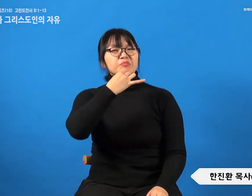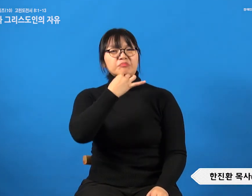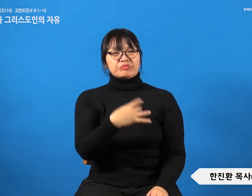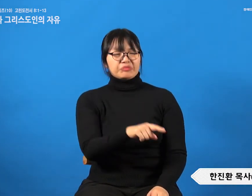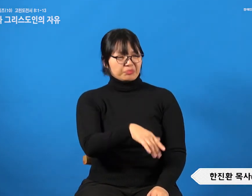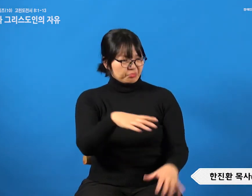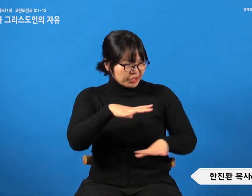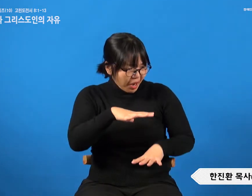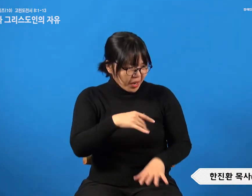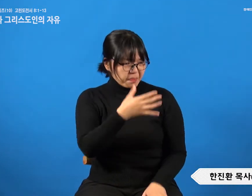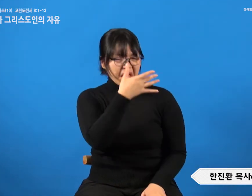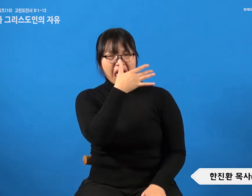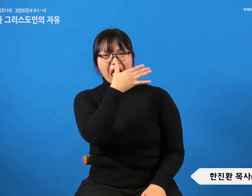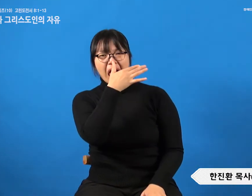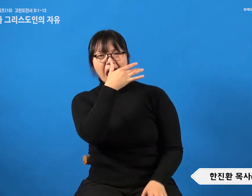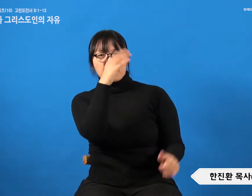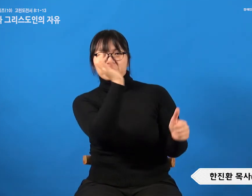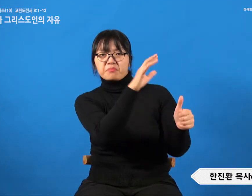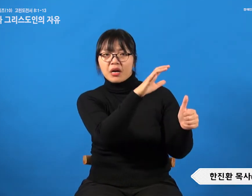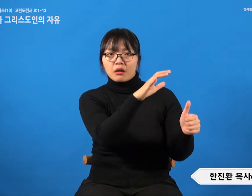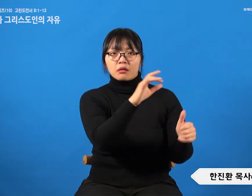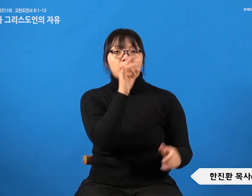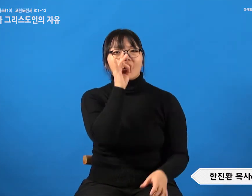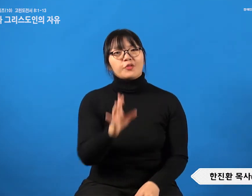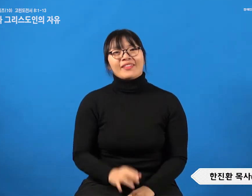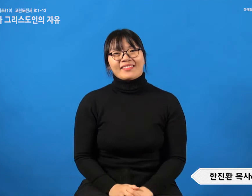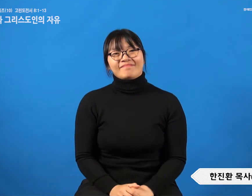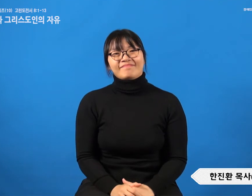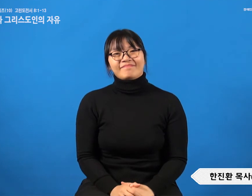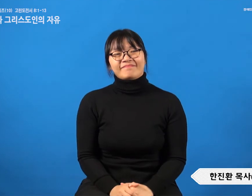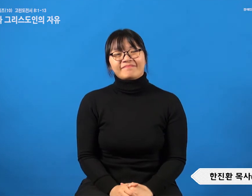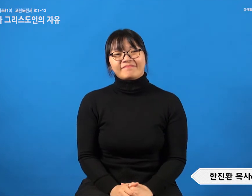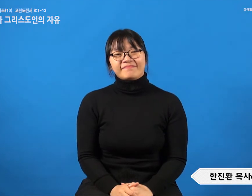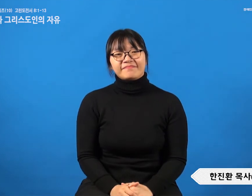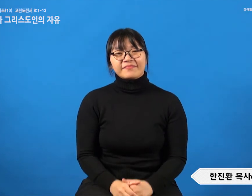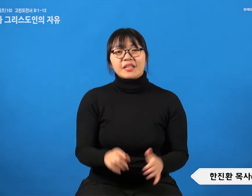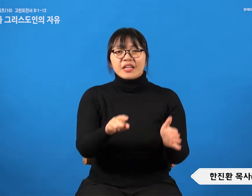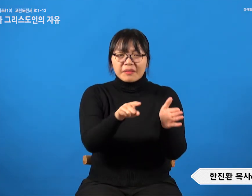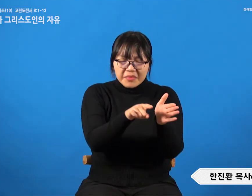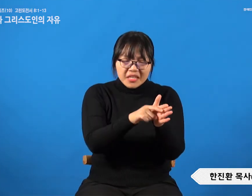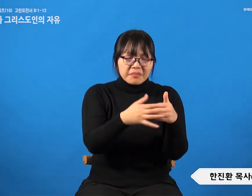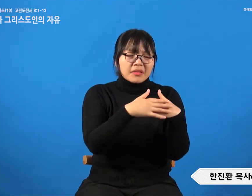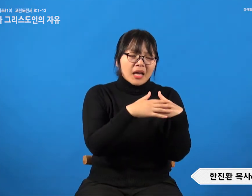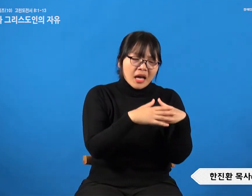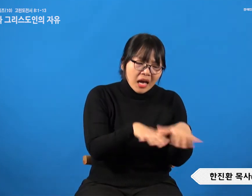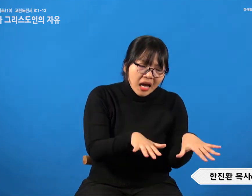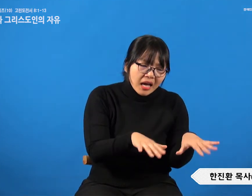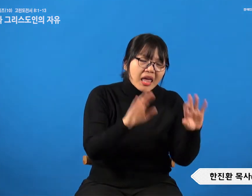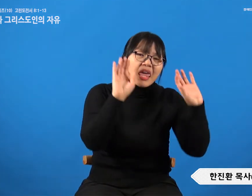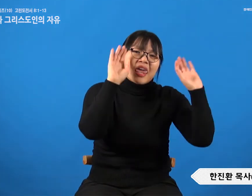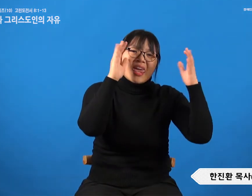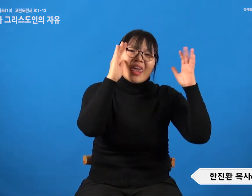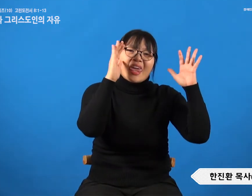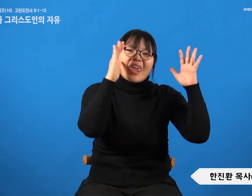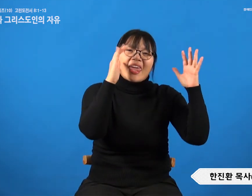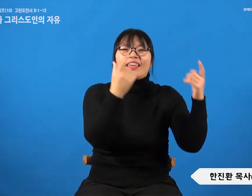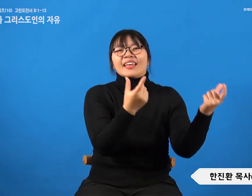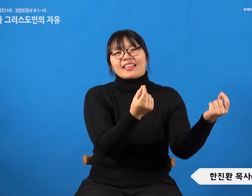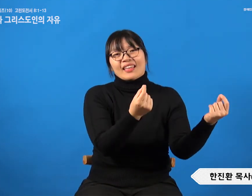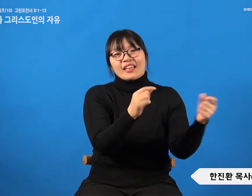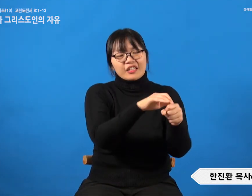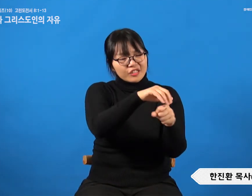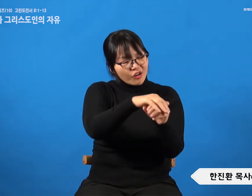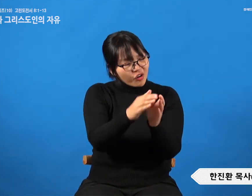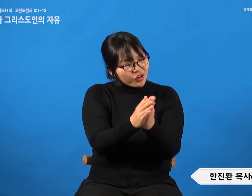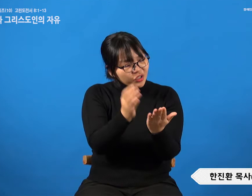무서워하는 이 바보가 누구 어디 있느냐고 그렇게 윽박지르면 안 됩니다. 믿음이 약해서 아직 성경 말씀